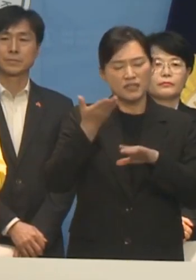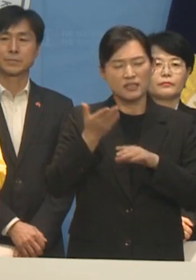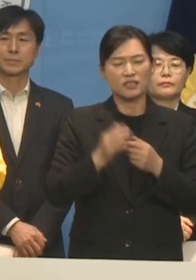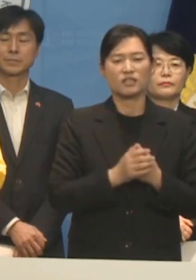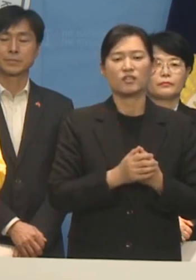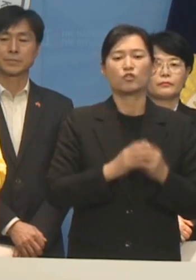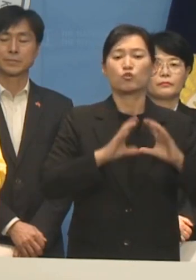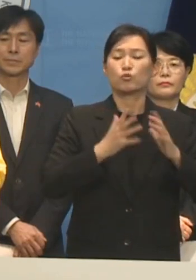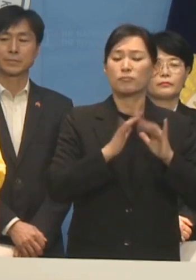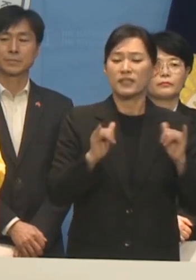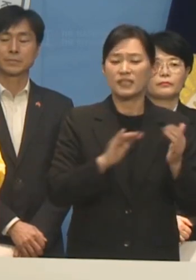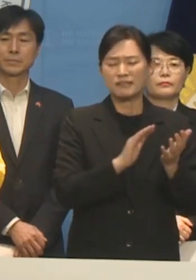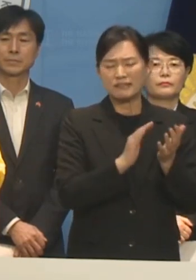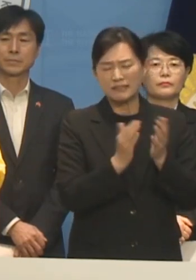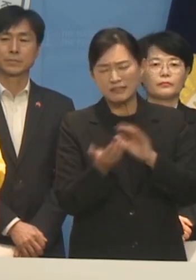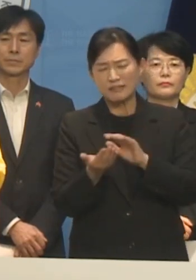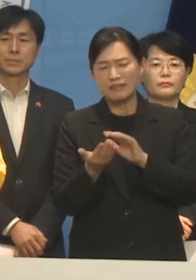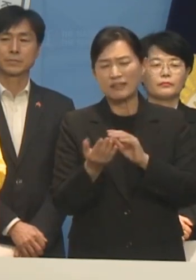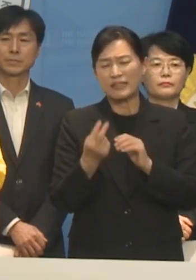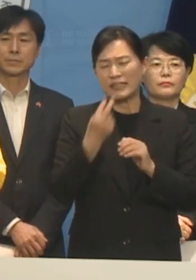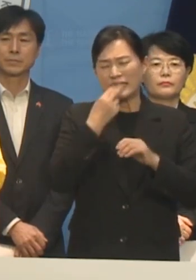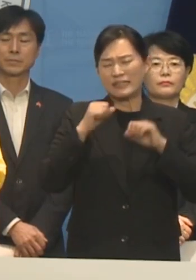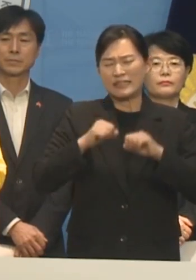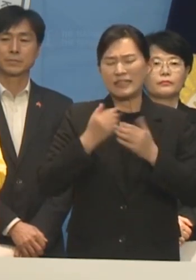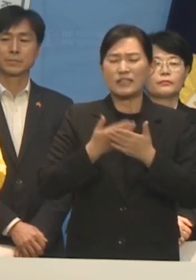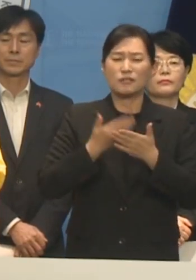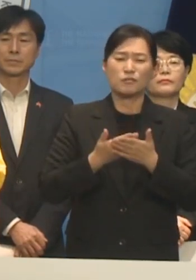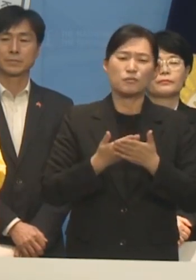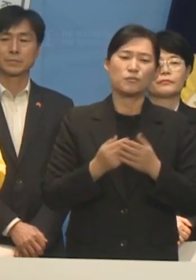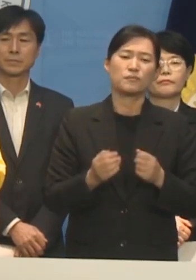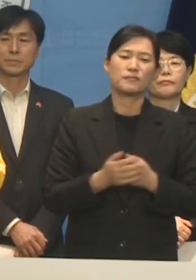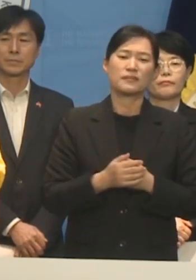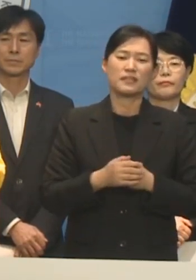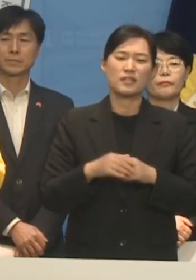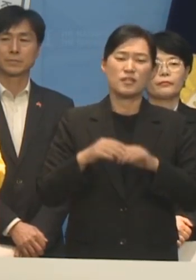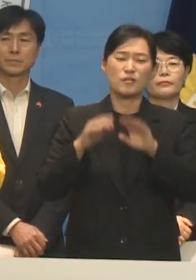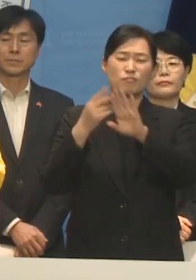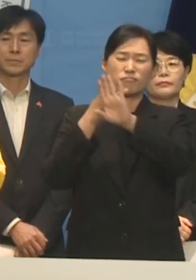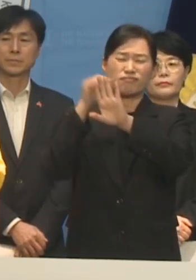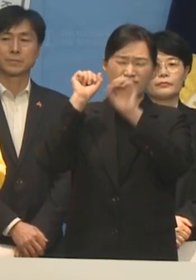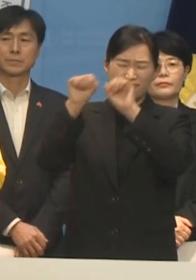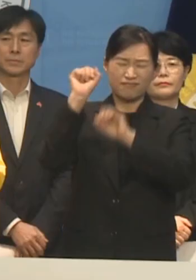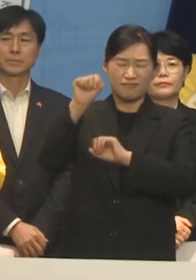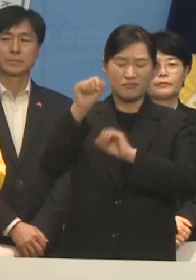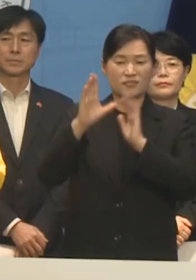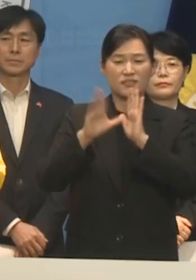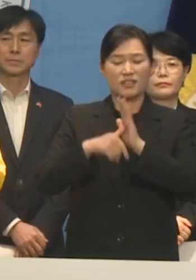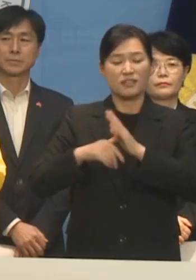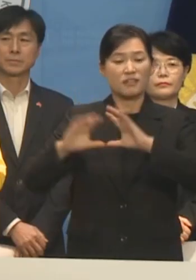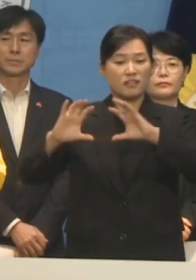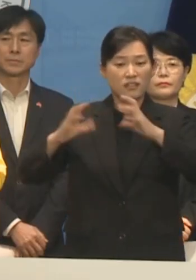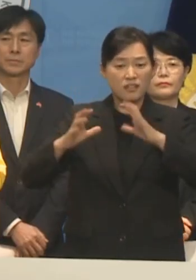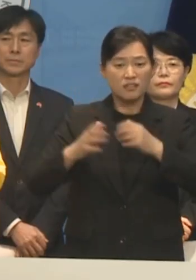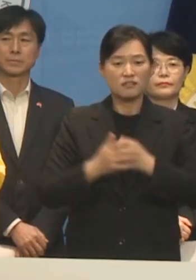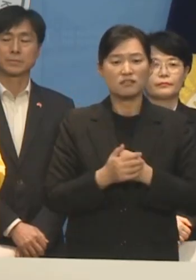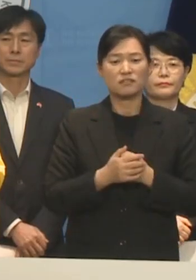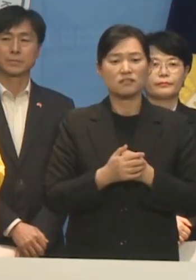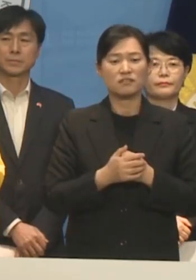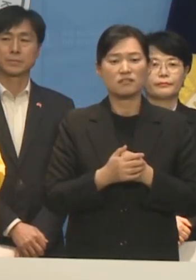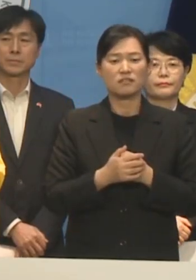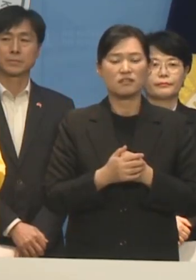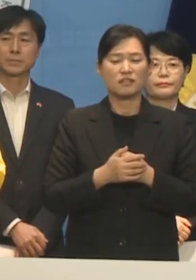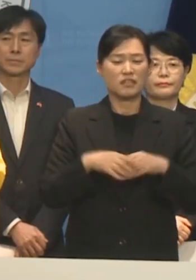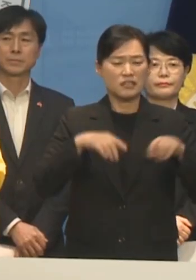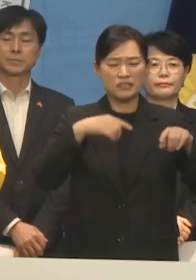침몰하는 세월호 안에서 살려달라고 신멍이 든 손으로 창문을 두드릴 때 국가는 지휘체계도